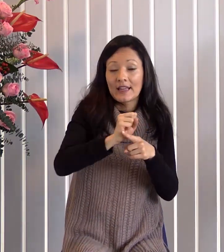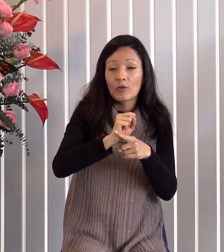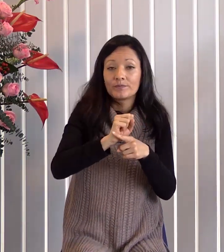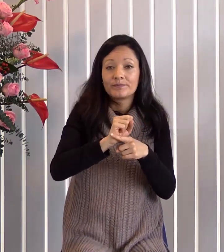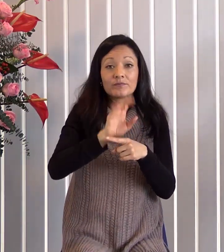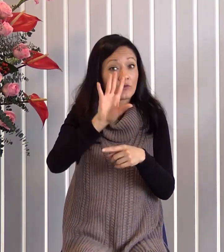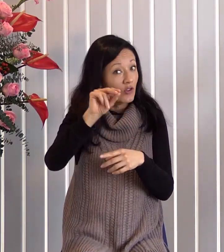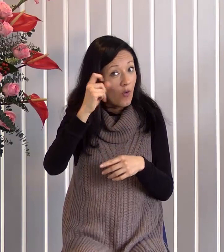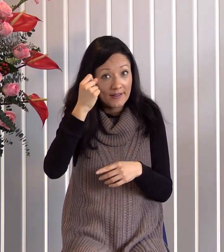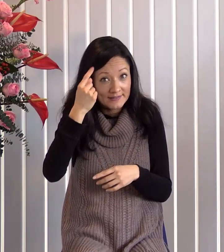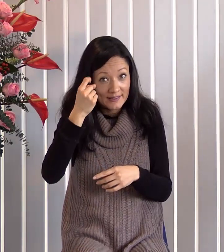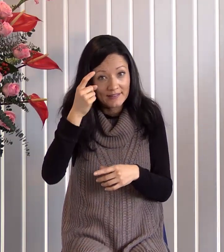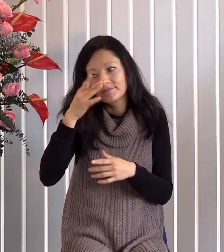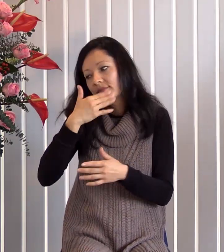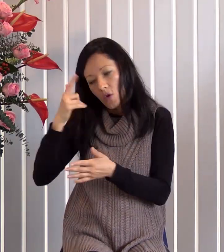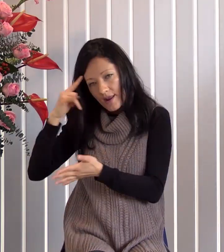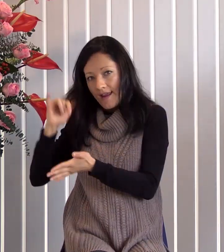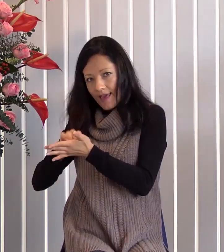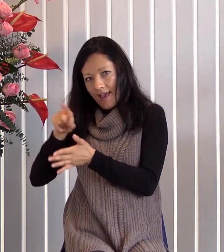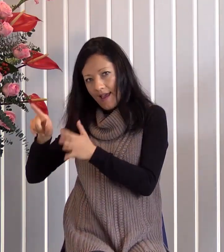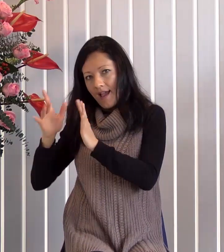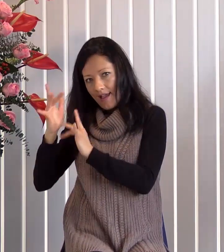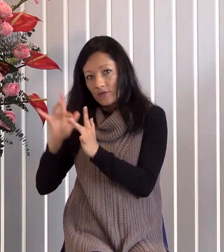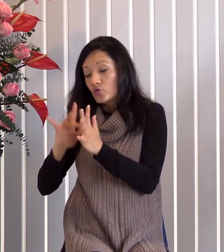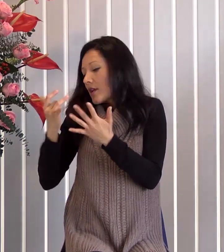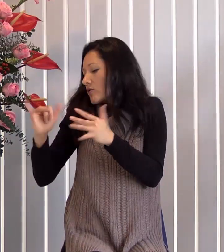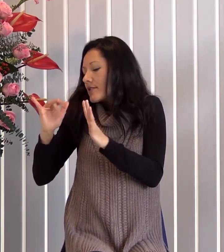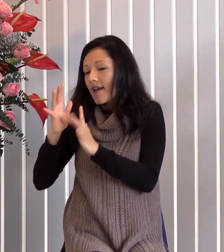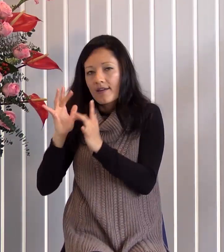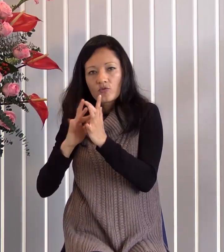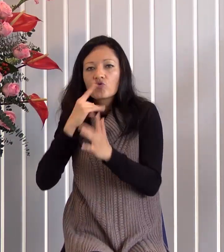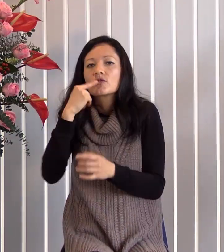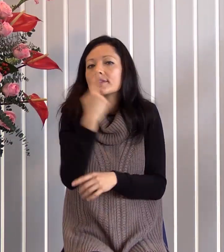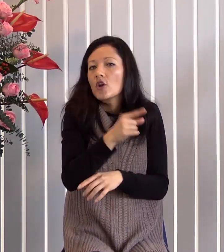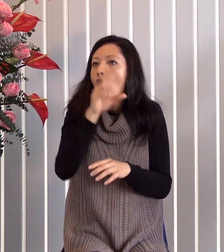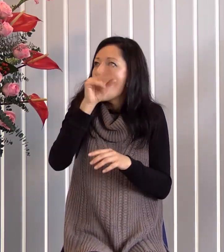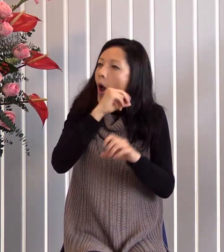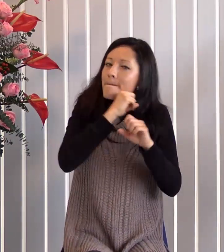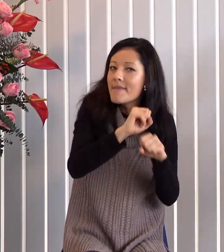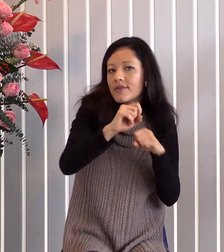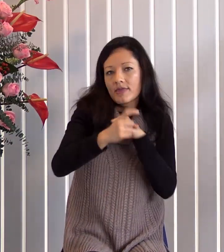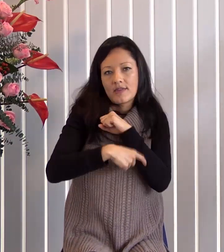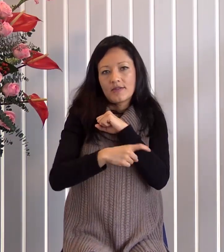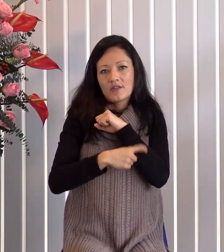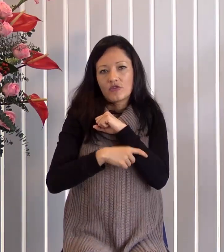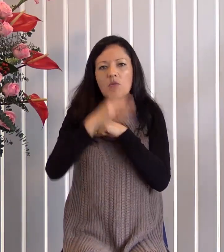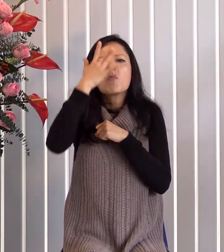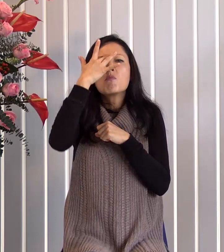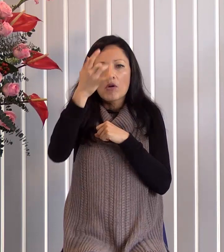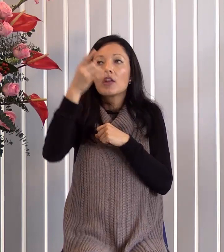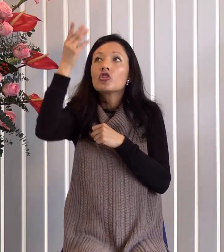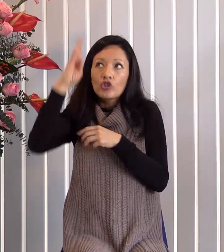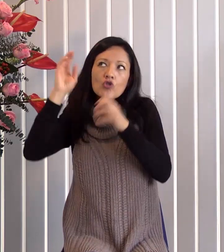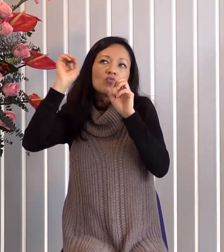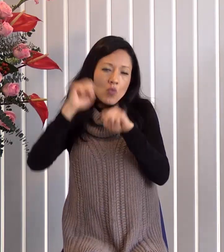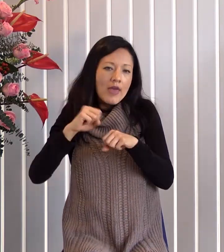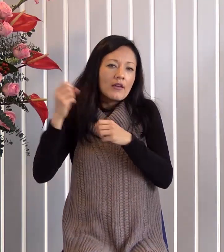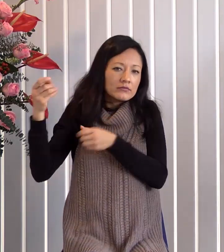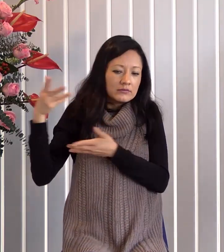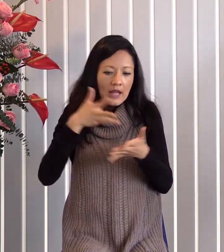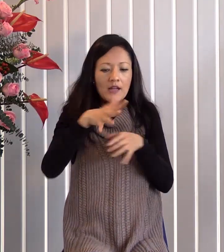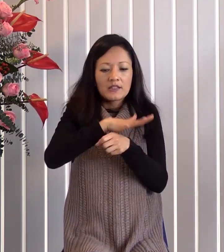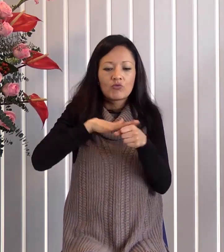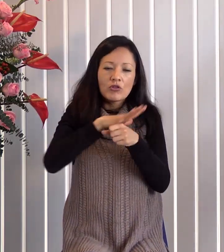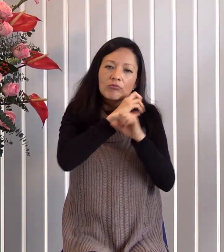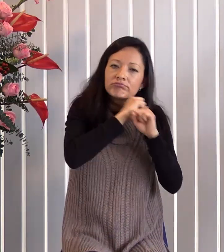entendiendo Santiago, créale a Jesús. Jesús lo dijo ya. Jesús dijo, no nos metas en tentación, es porque Dios lo puede meter a usted en